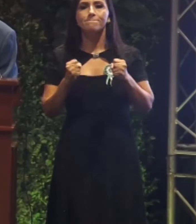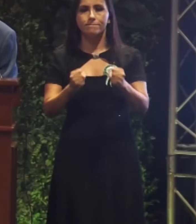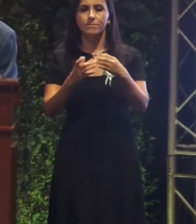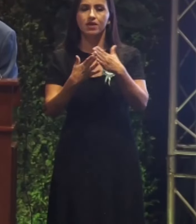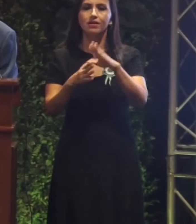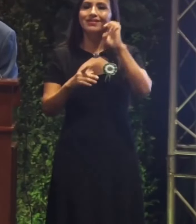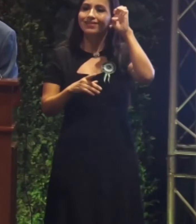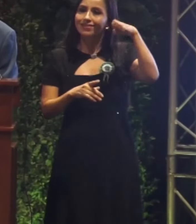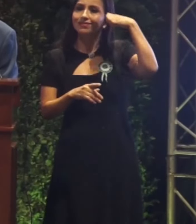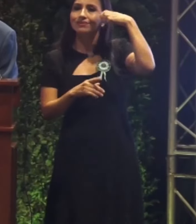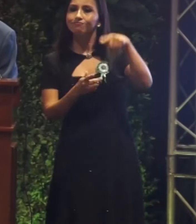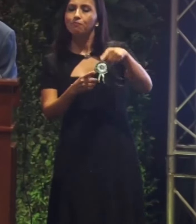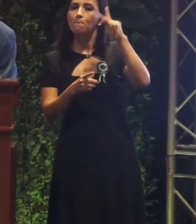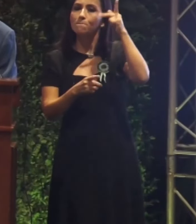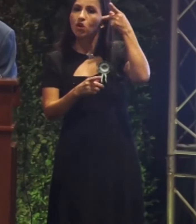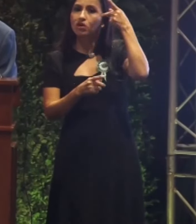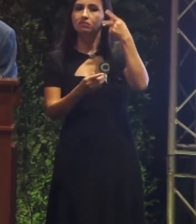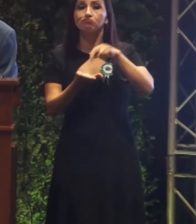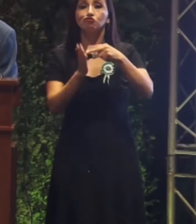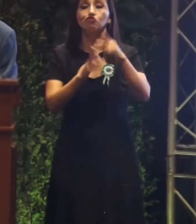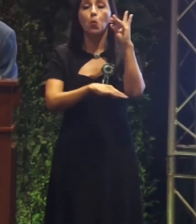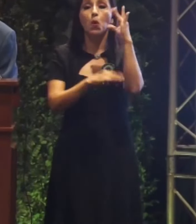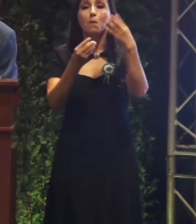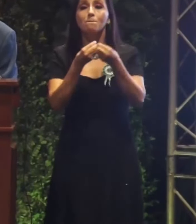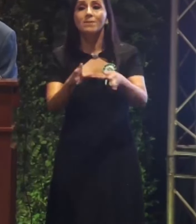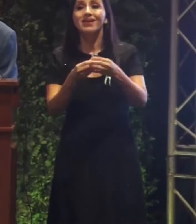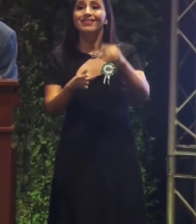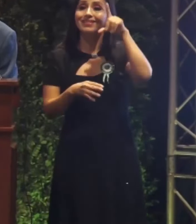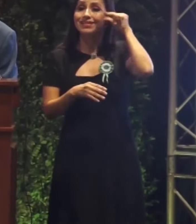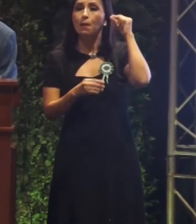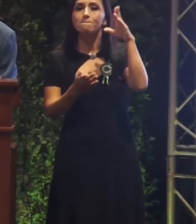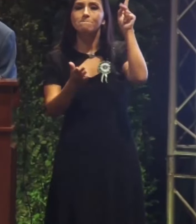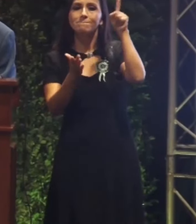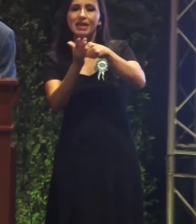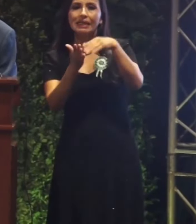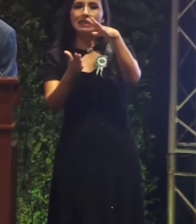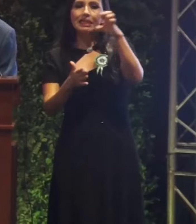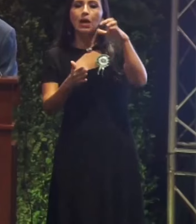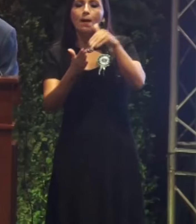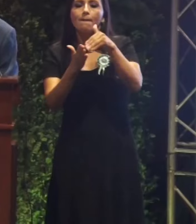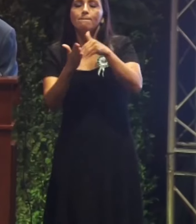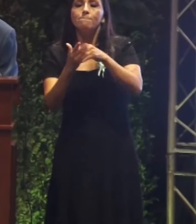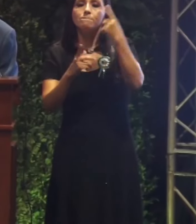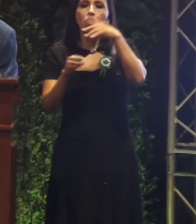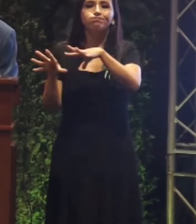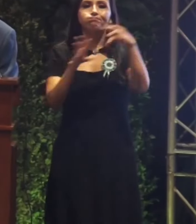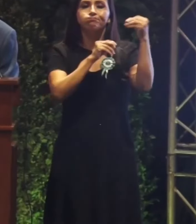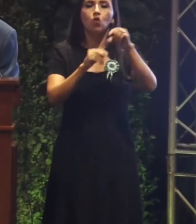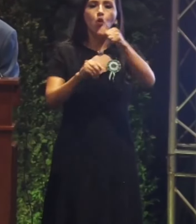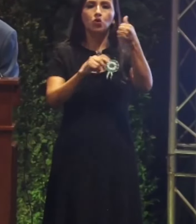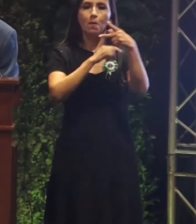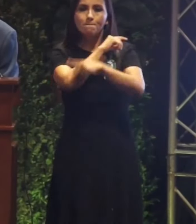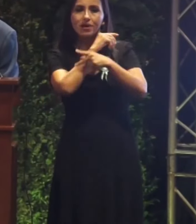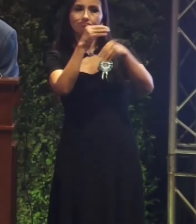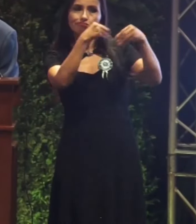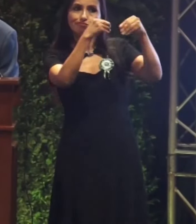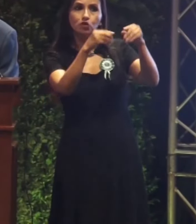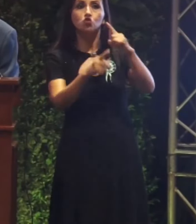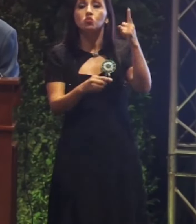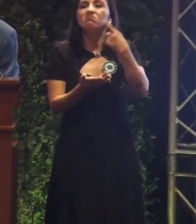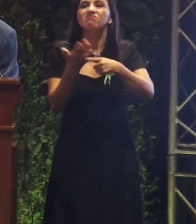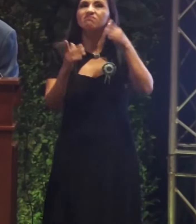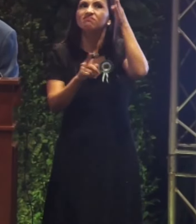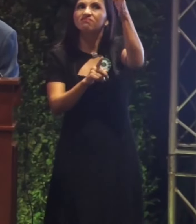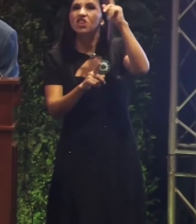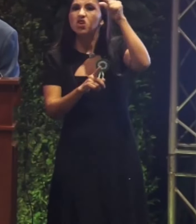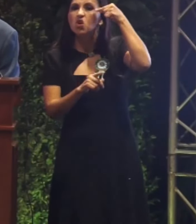políticos y geopolíticos, el país perdió en la gestión de Arce unos 1.500 millones de dólares por exportaciones, solo porque el